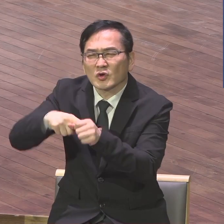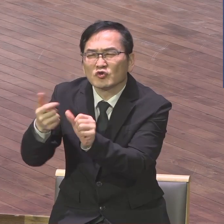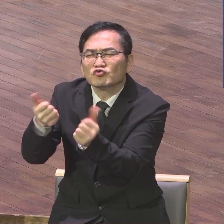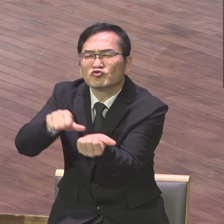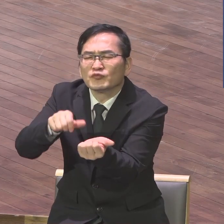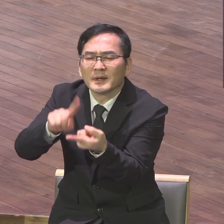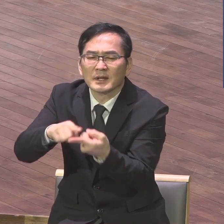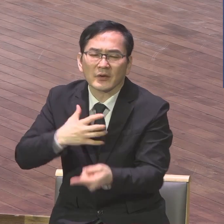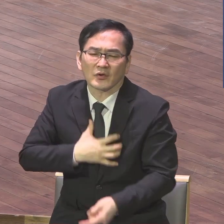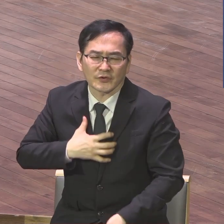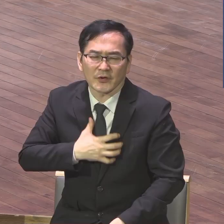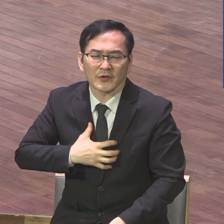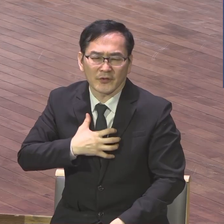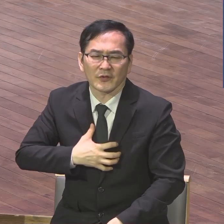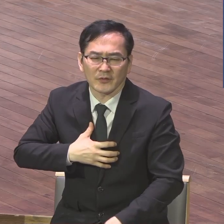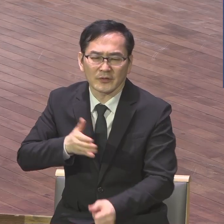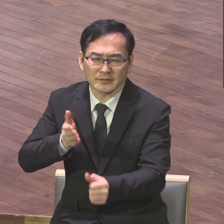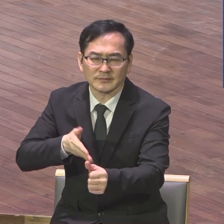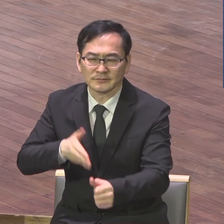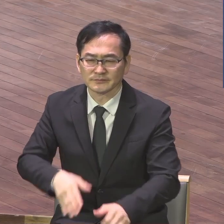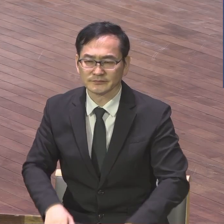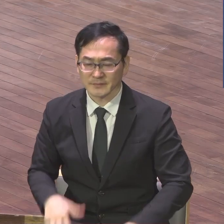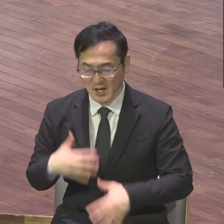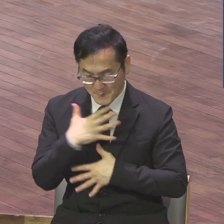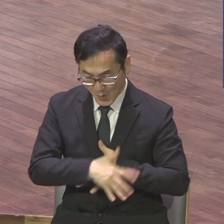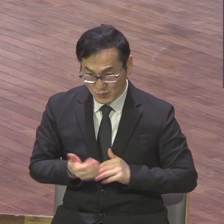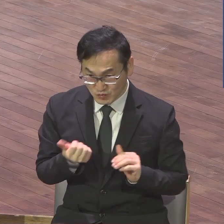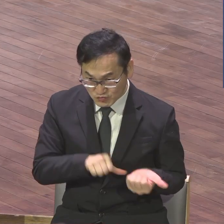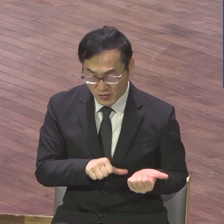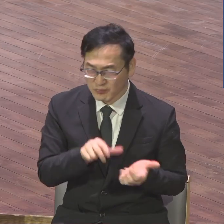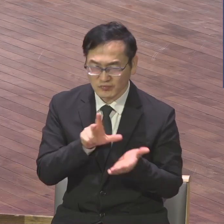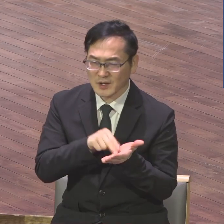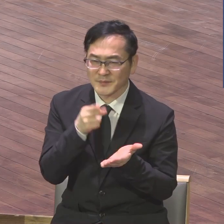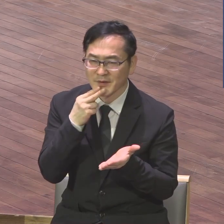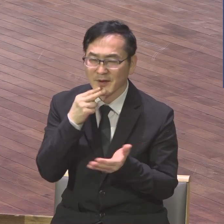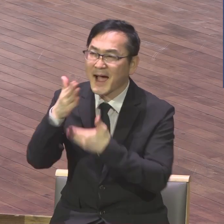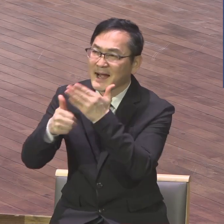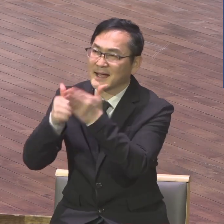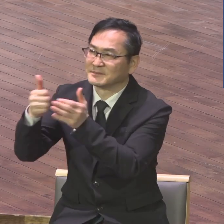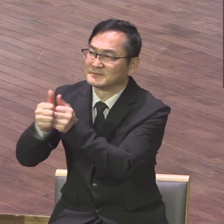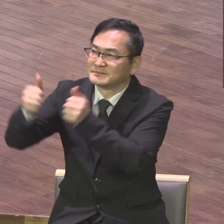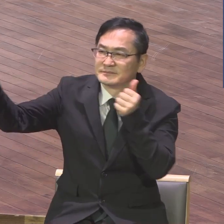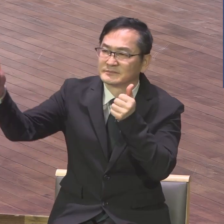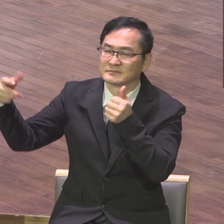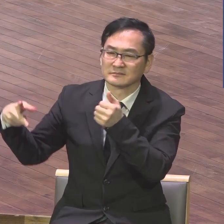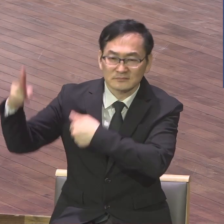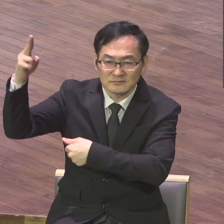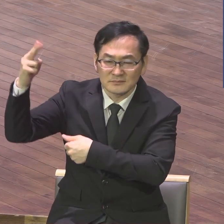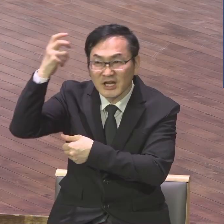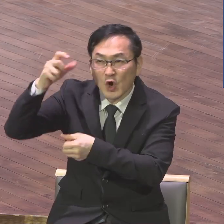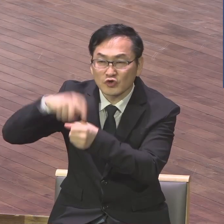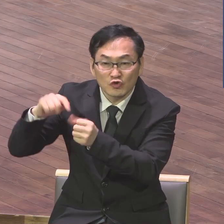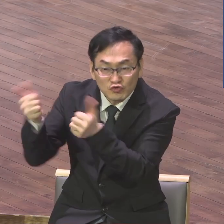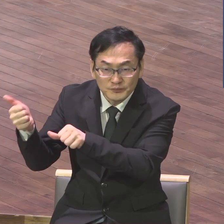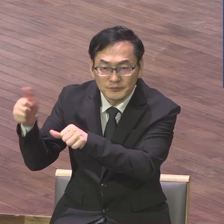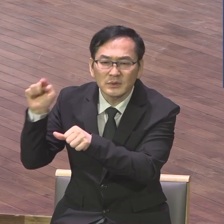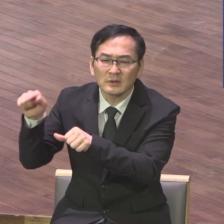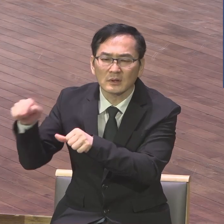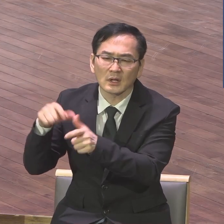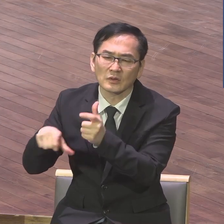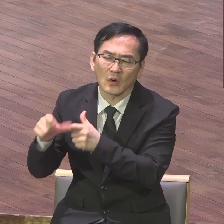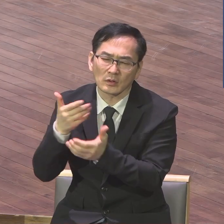죽는 것은 육체 죽음이 아니다. 하나님과의 관계가 끊어져 있는 영적 죽음이다.